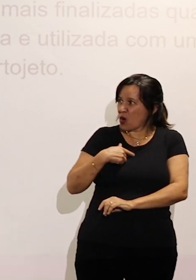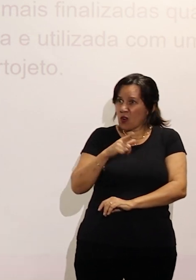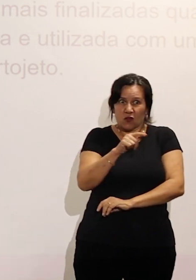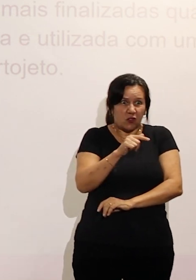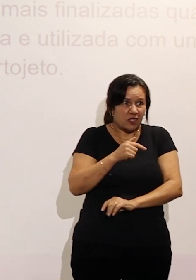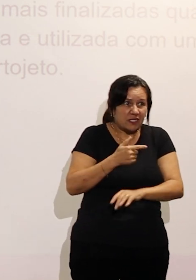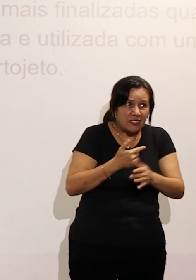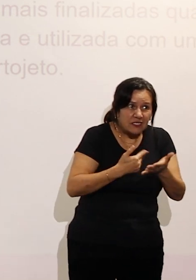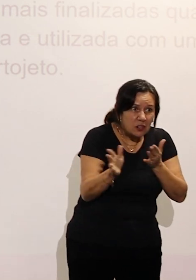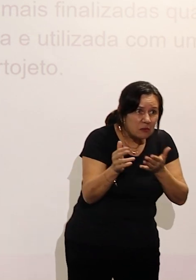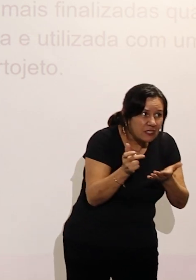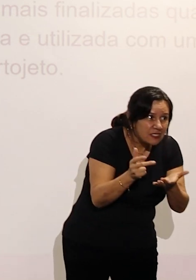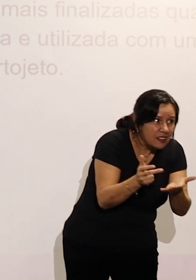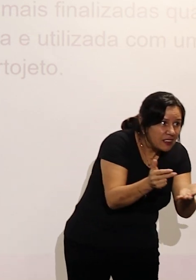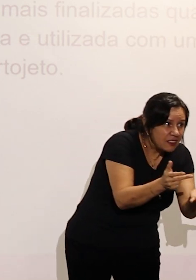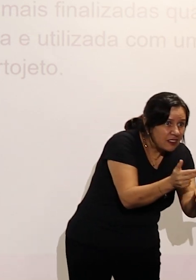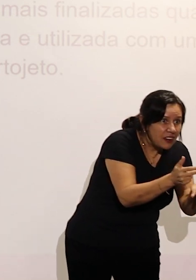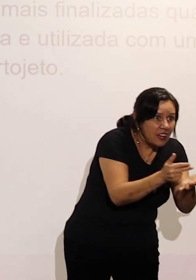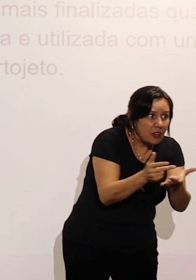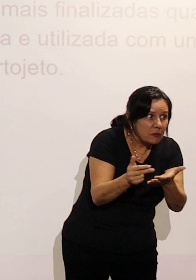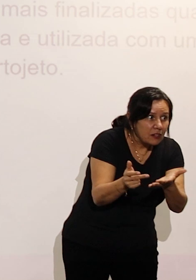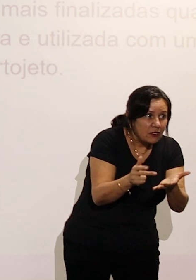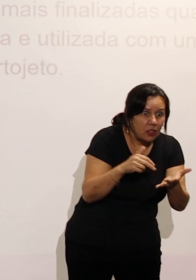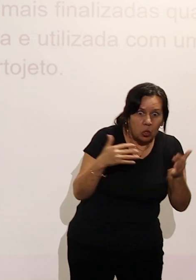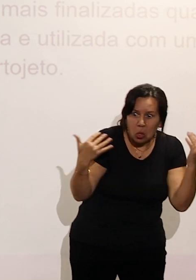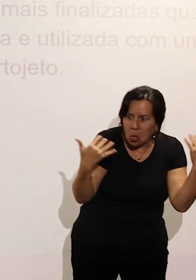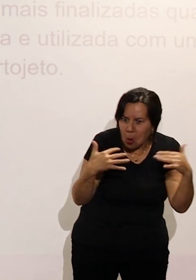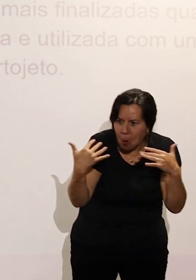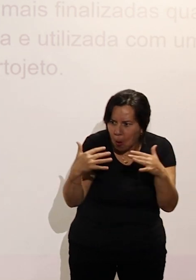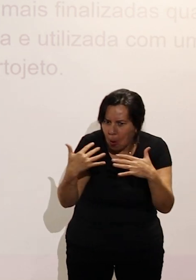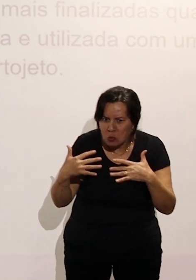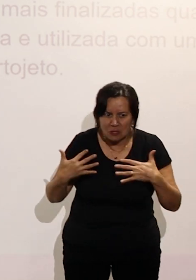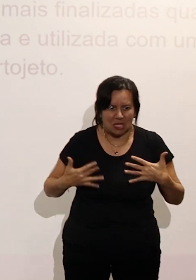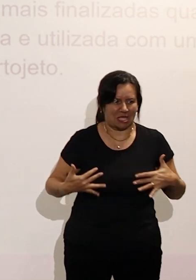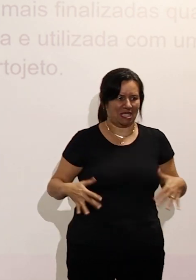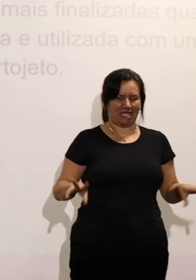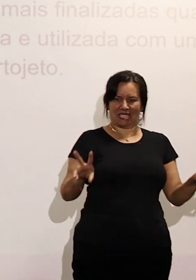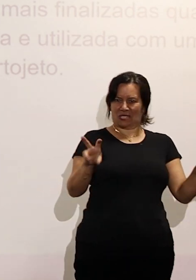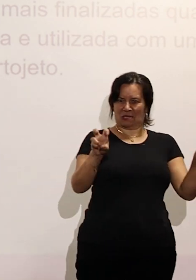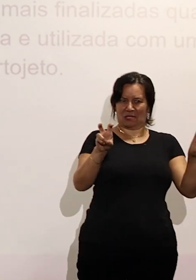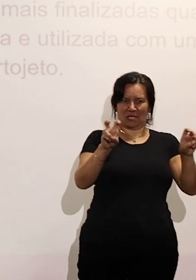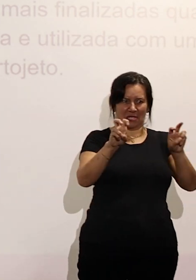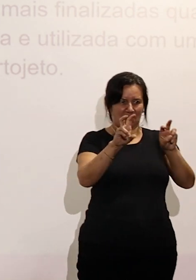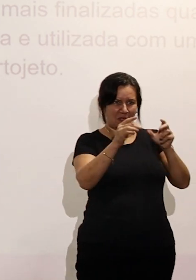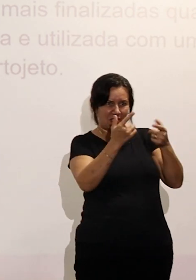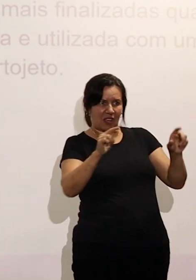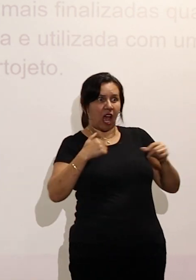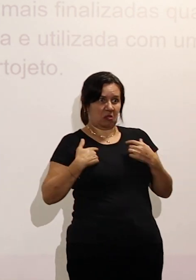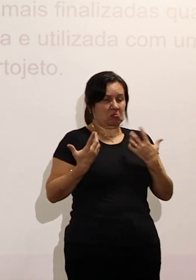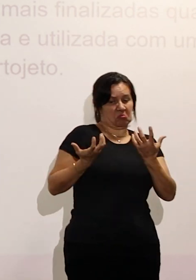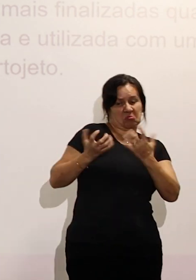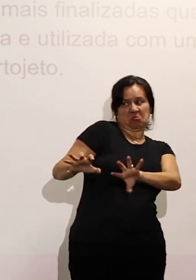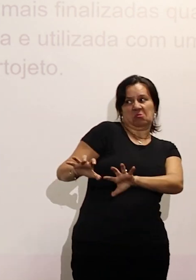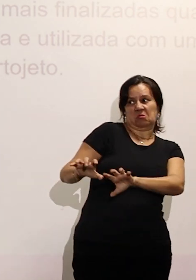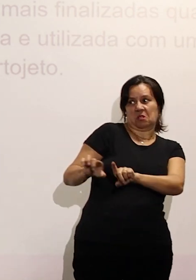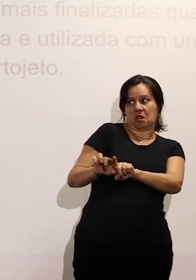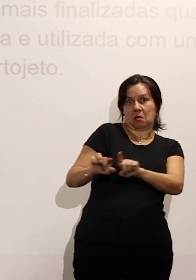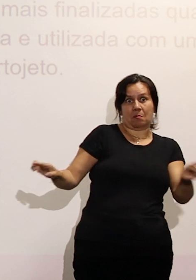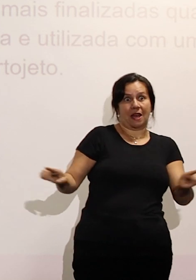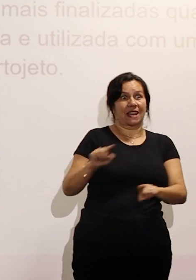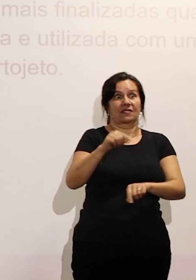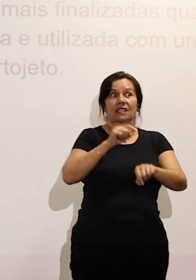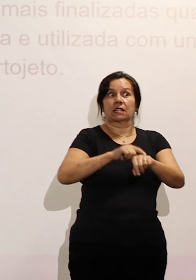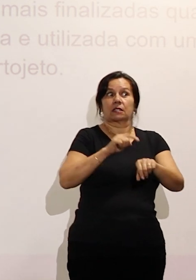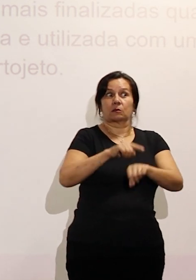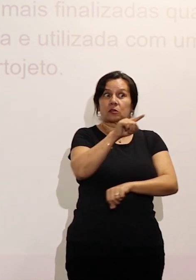for trabalhar, você vai pegar cada coisa cabulosa que você vai desenhar de diferente. Mas eu posso recusar. Você pode recusar, mas tem momentos